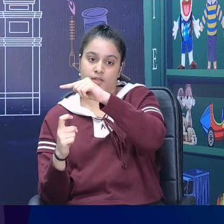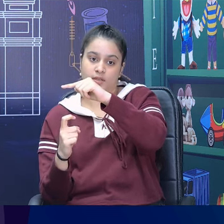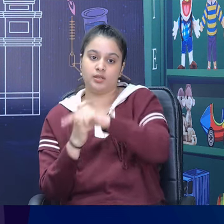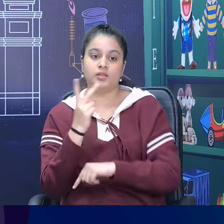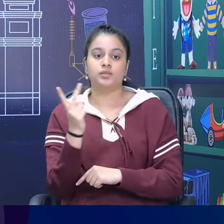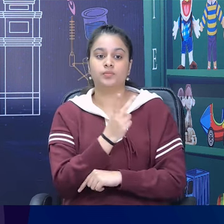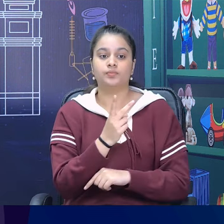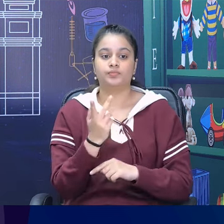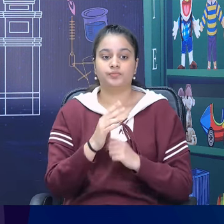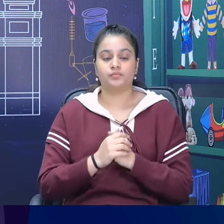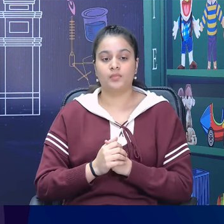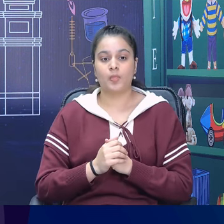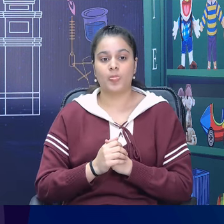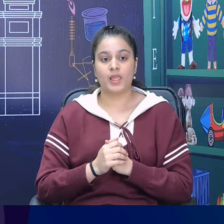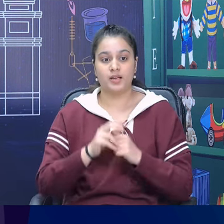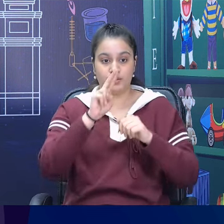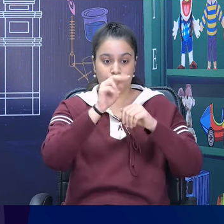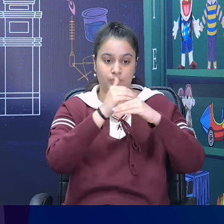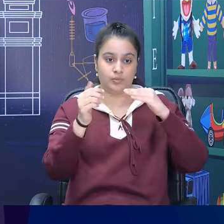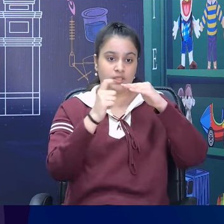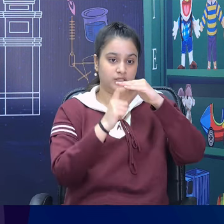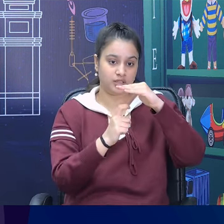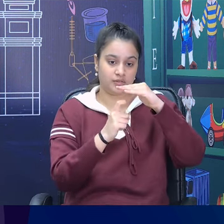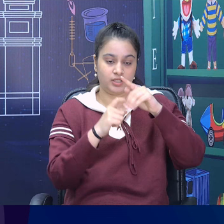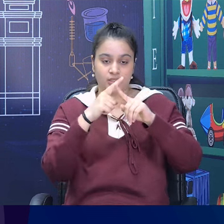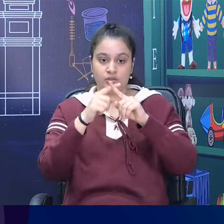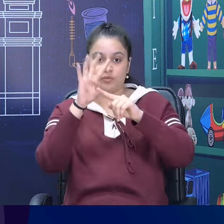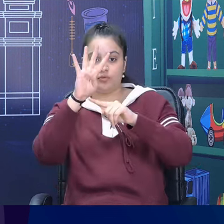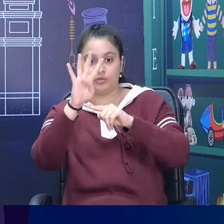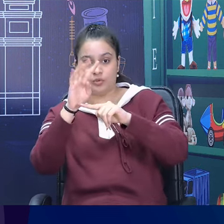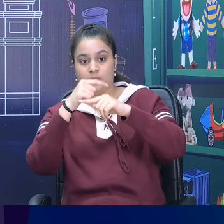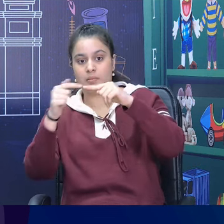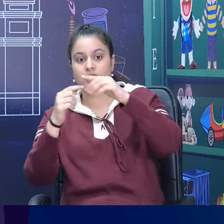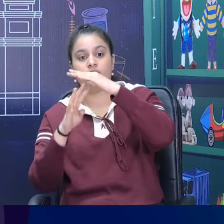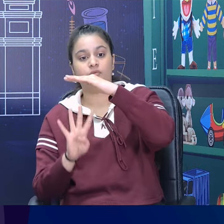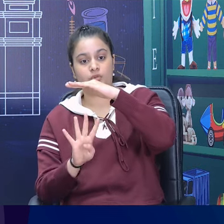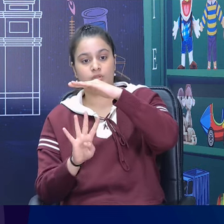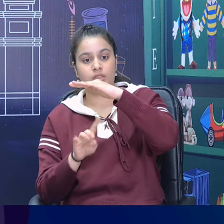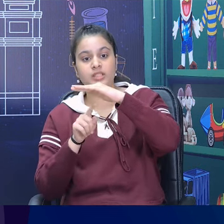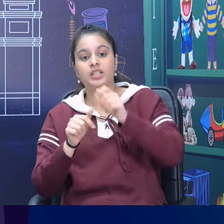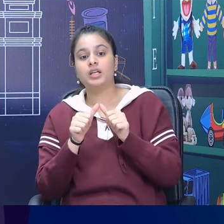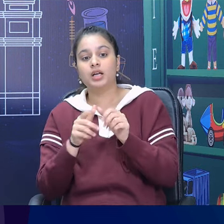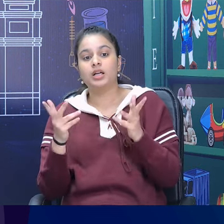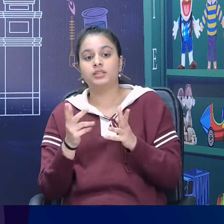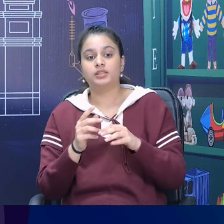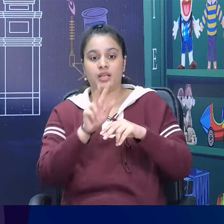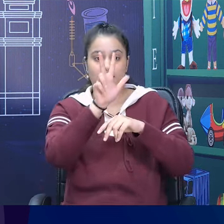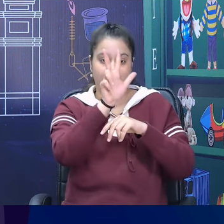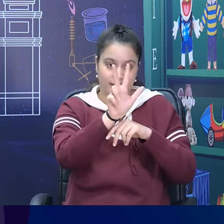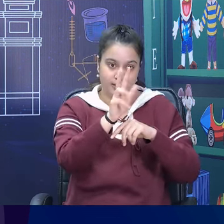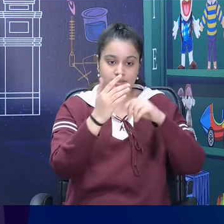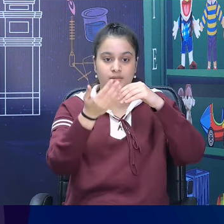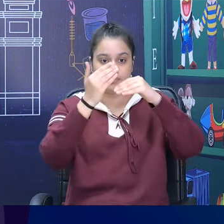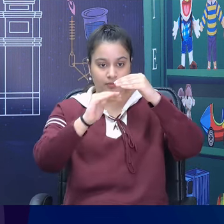है 2/7 उसकी मल्टीप्लाई जब हम 4/4 से करेंगे तो हमारे पास रिजल्ट आएगा वो आएगा 8 28 एंड